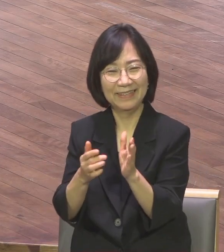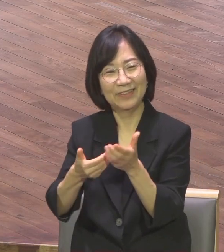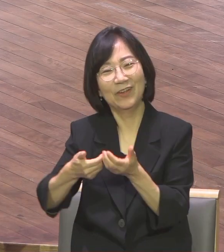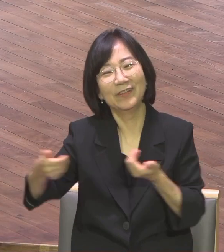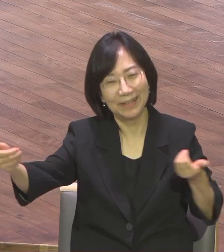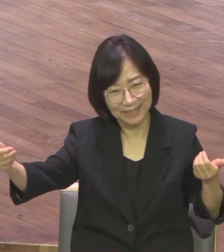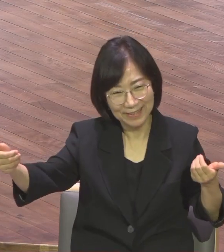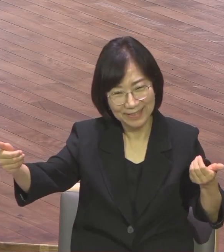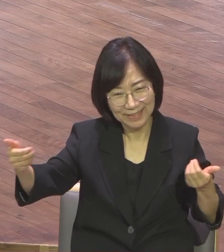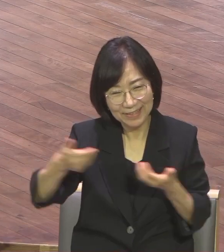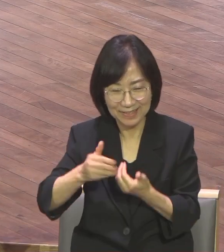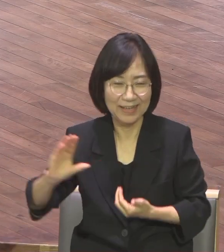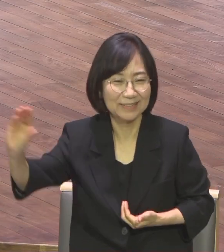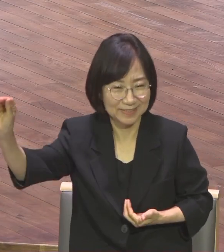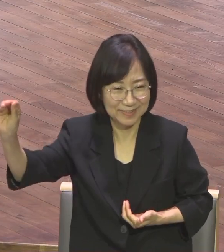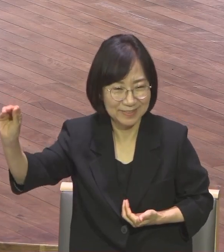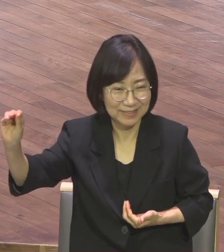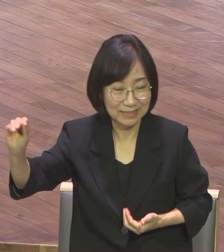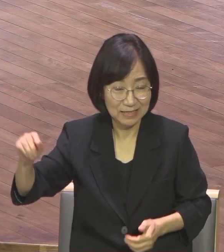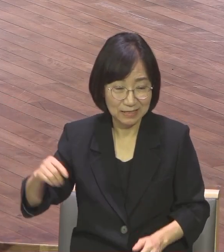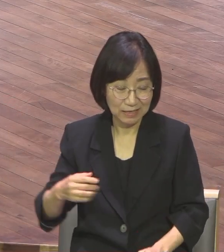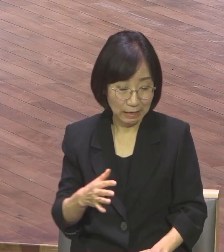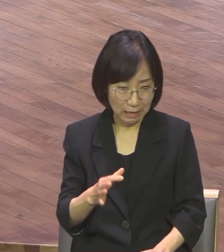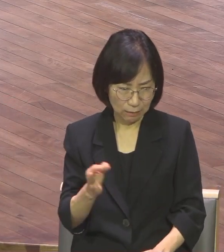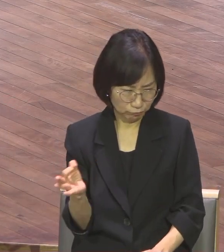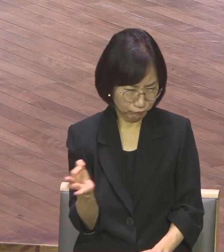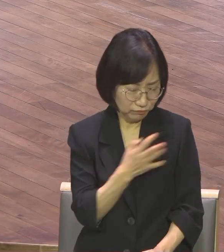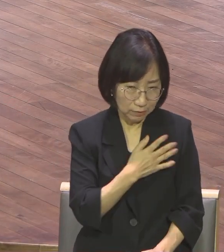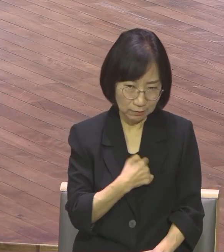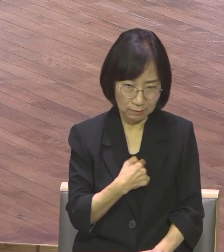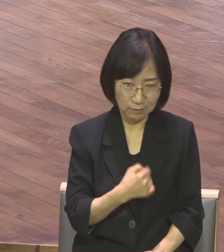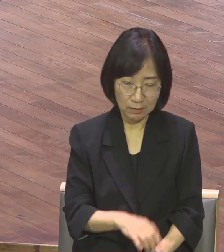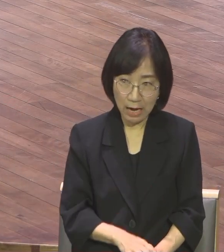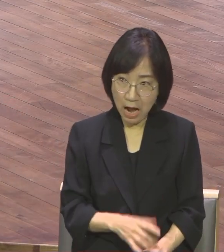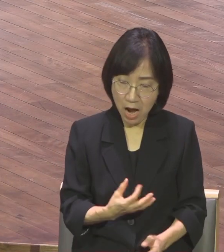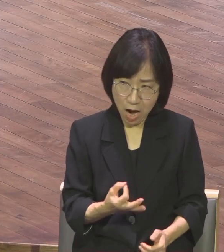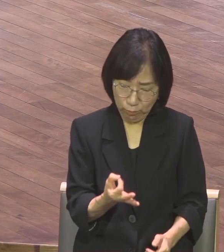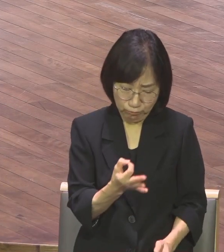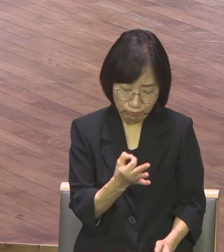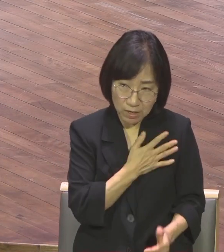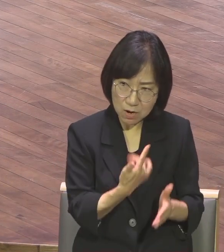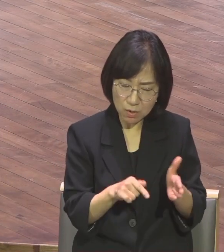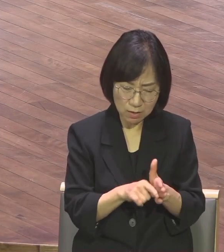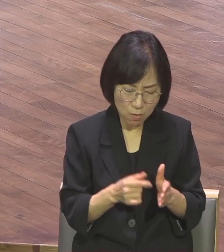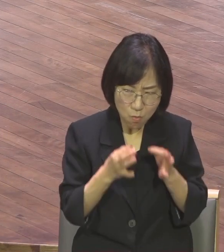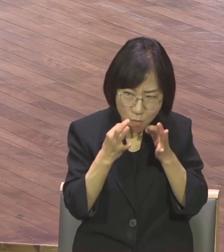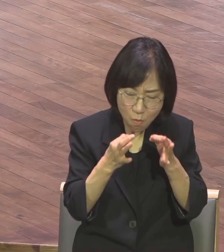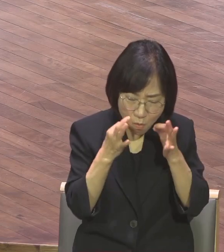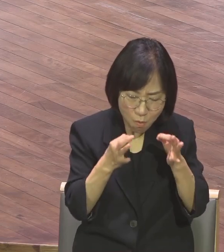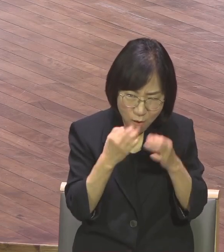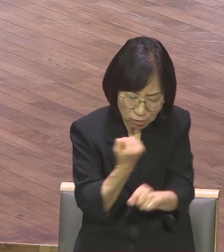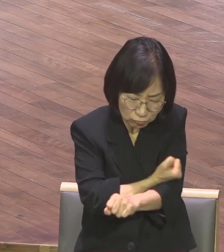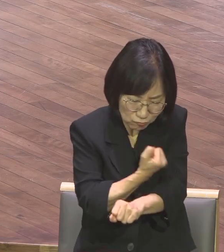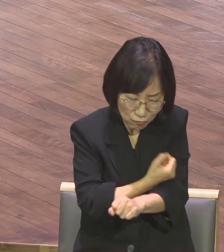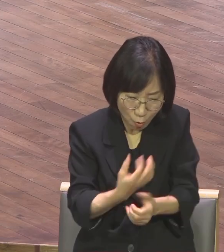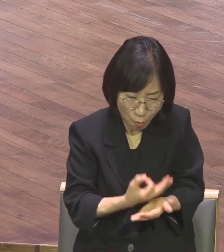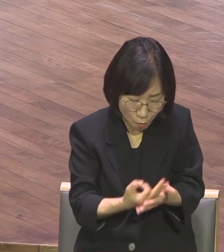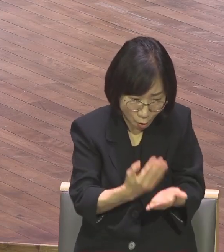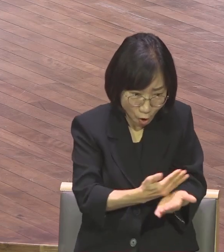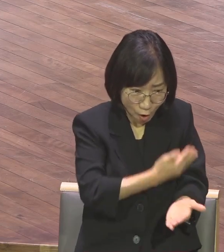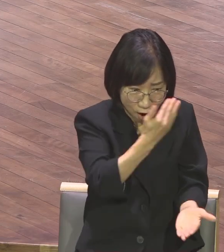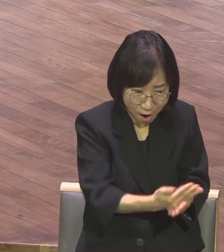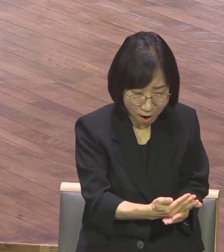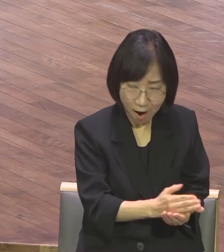재물이 많은 고로 말도 안 소리로 내가 이 재물 몰라 얼마나 고생했는데 이 재물이 내